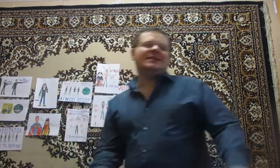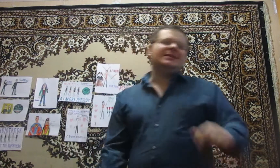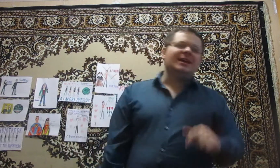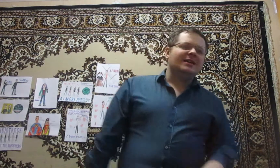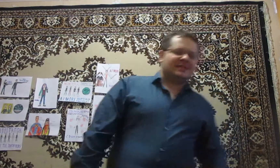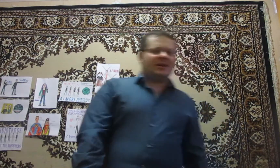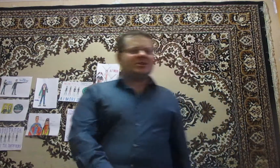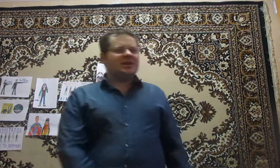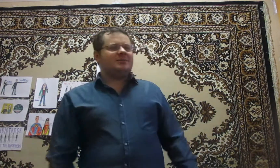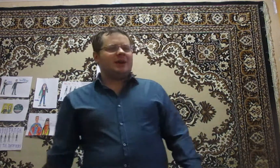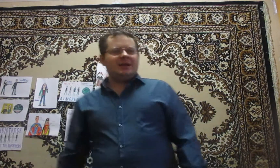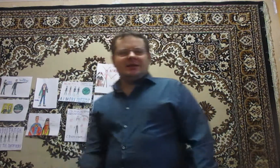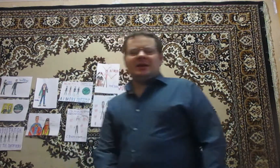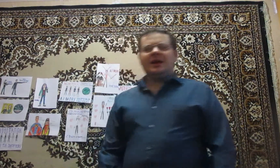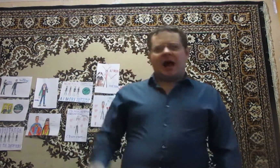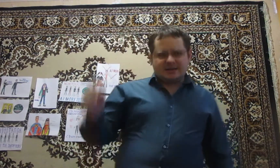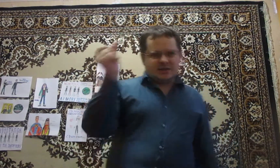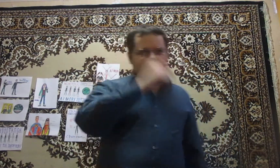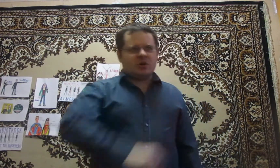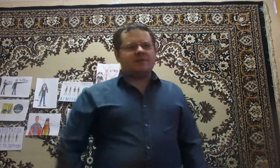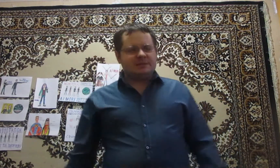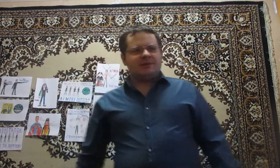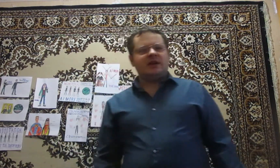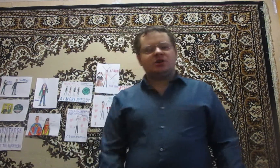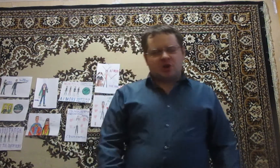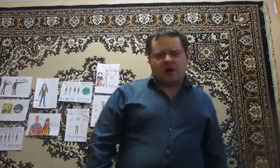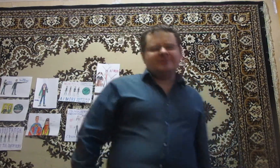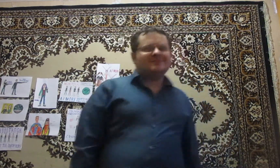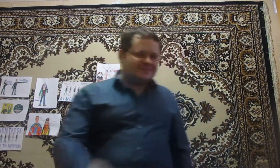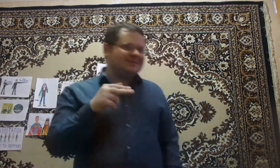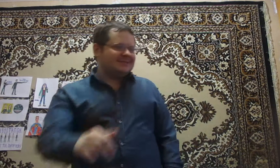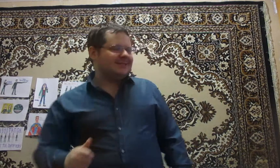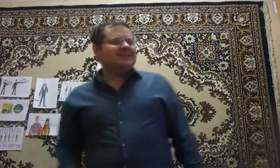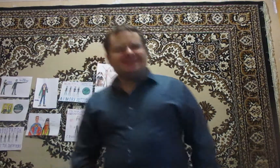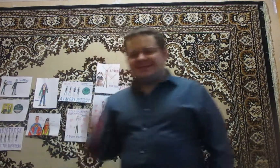ботинки, сережки и маринки, а здесь Жуков, Тимофей и Рыжко.